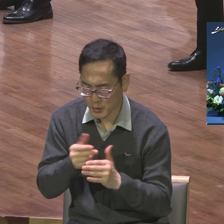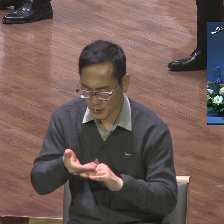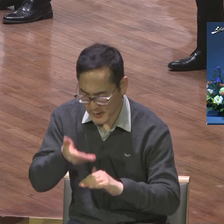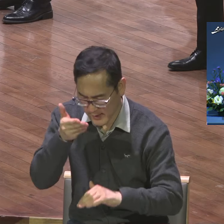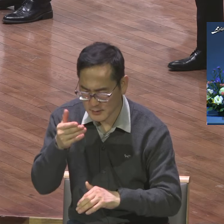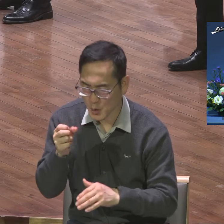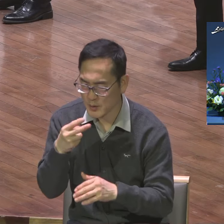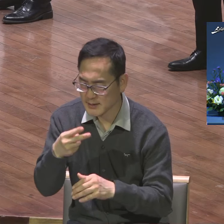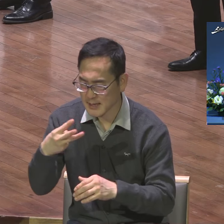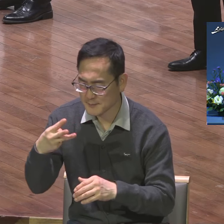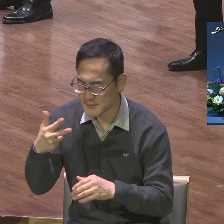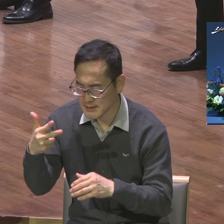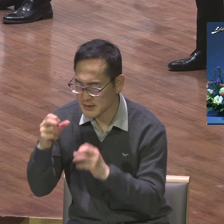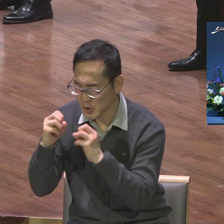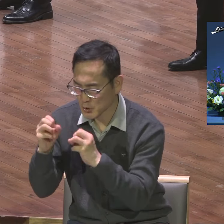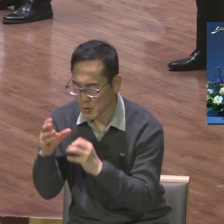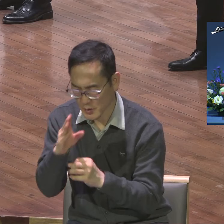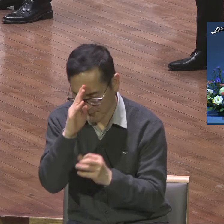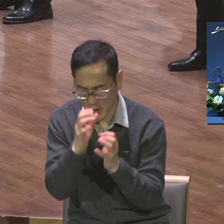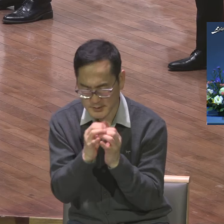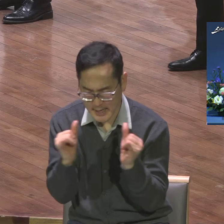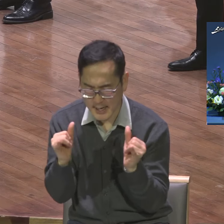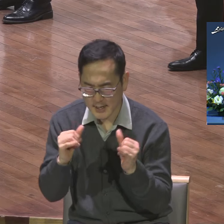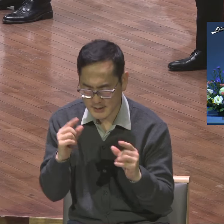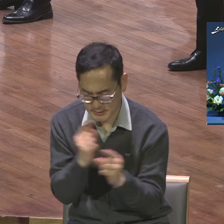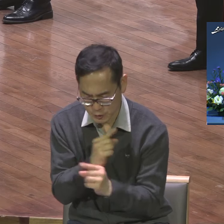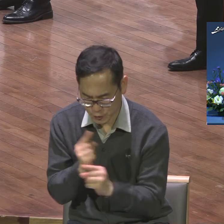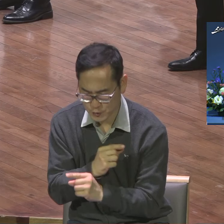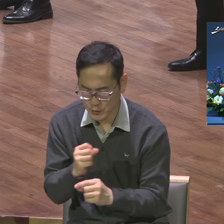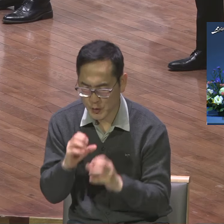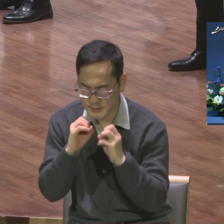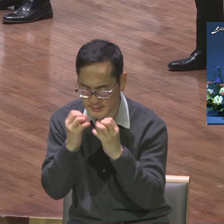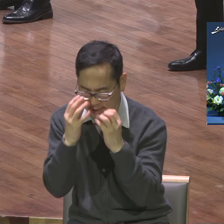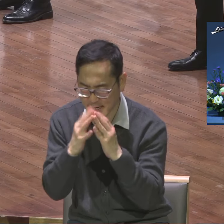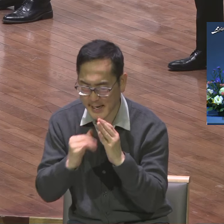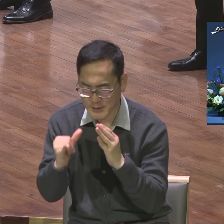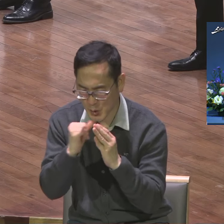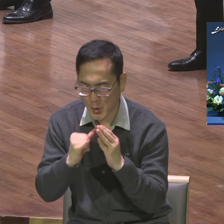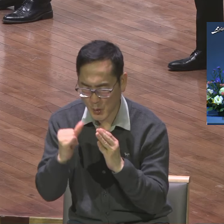237 선교와 질병자들의 급속한 치유와 새 가족 정착 위에